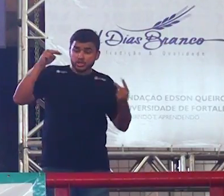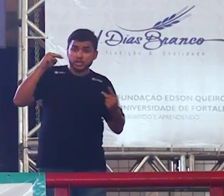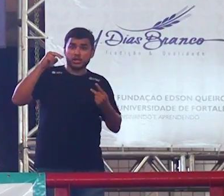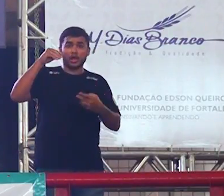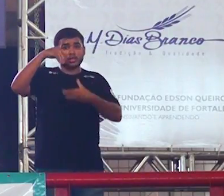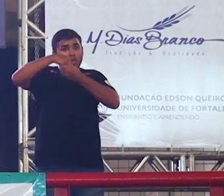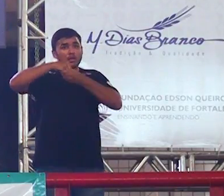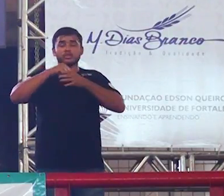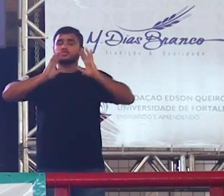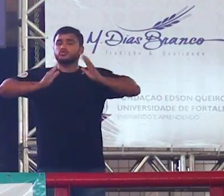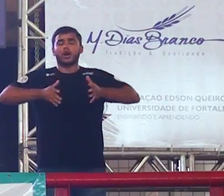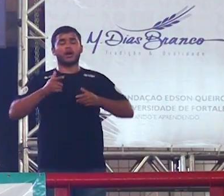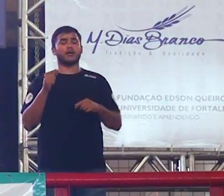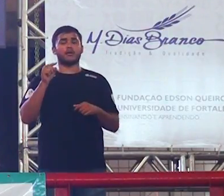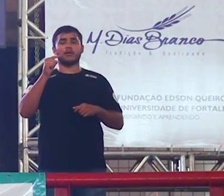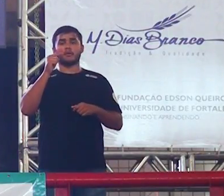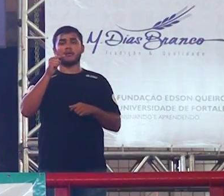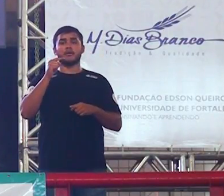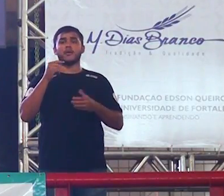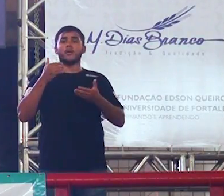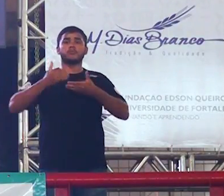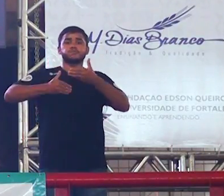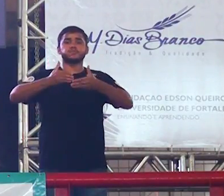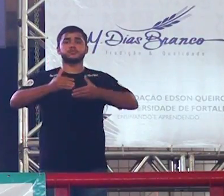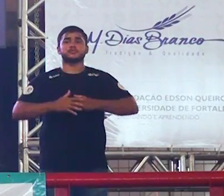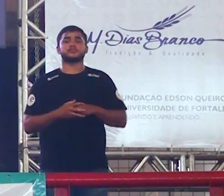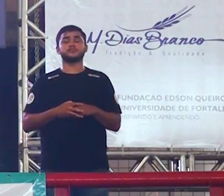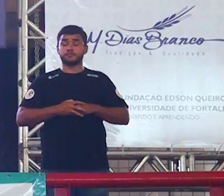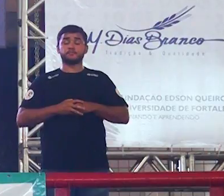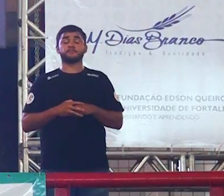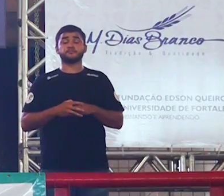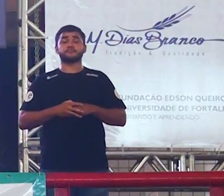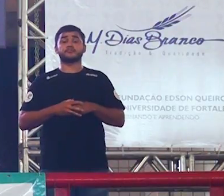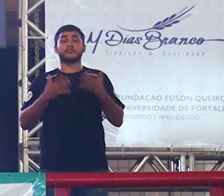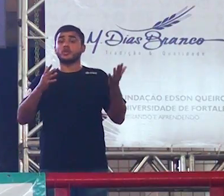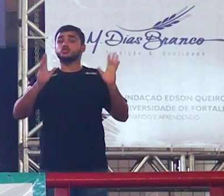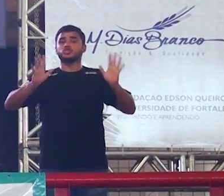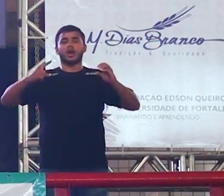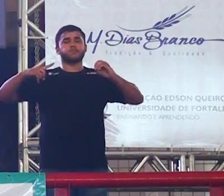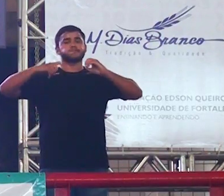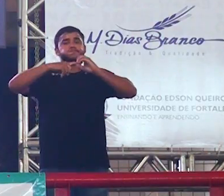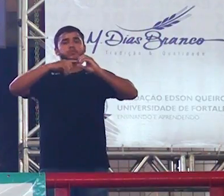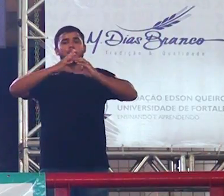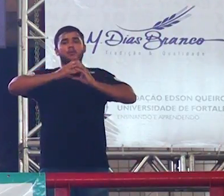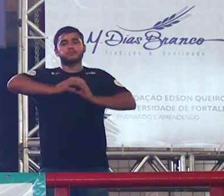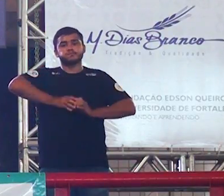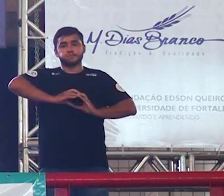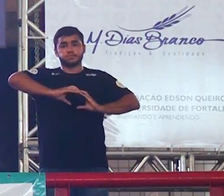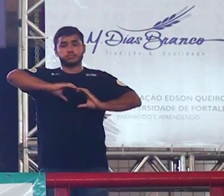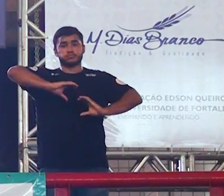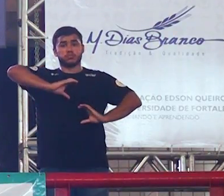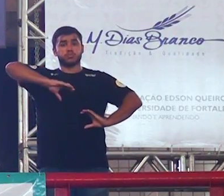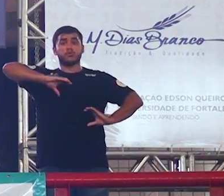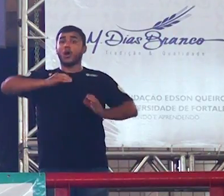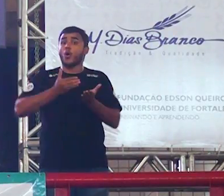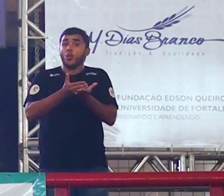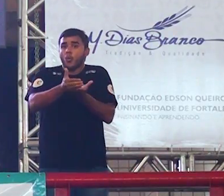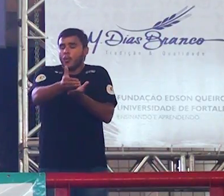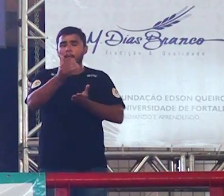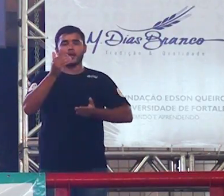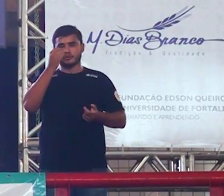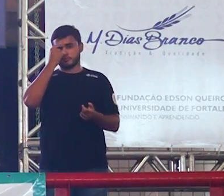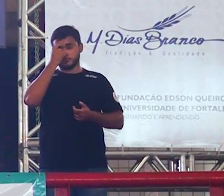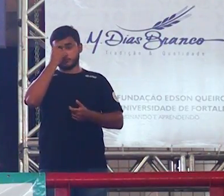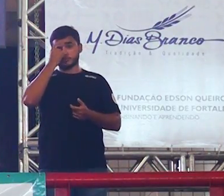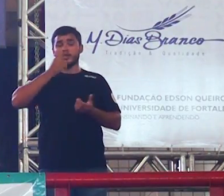geneticamente, ela já está apta, gente, a fazer um processo de quem? É um processo da fecundação. O problema é que ela não